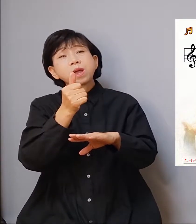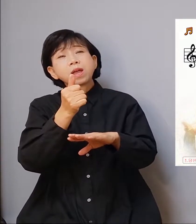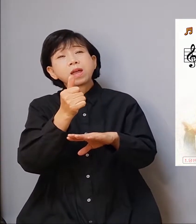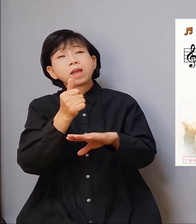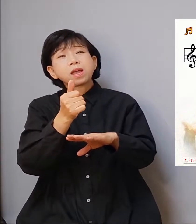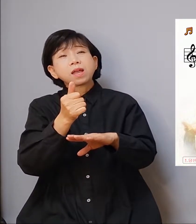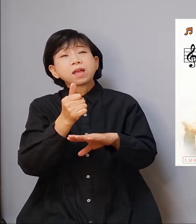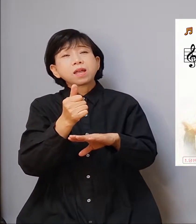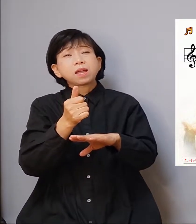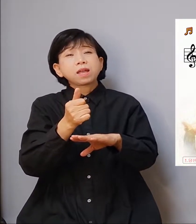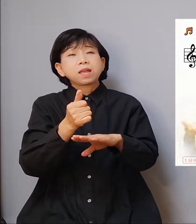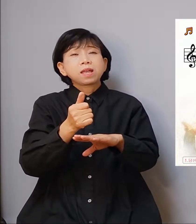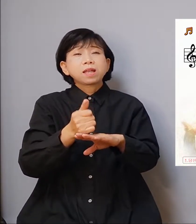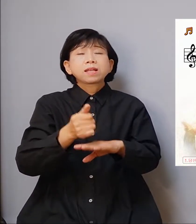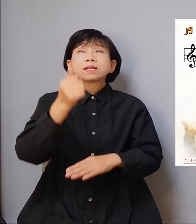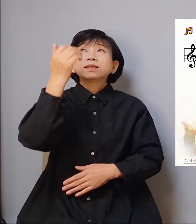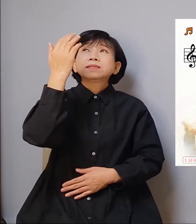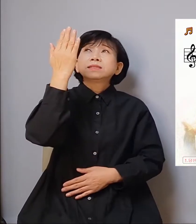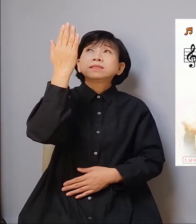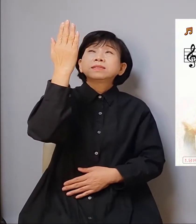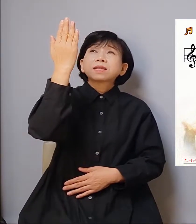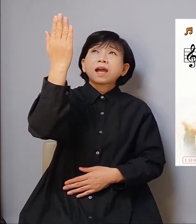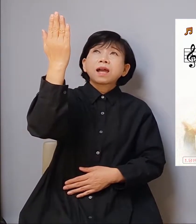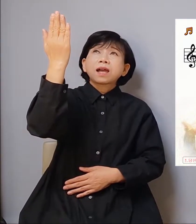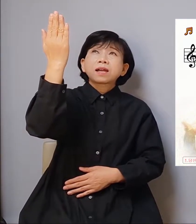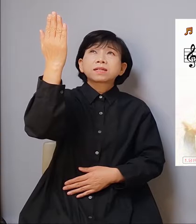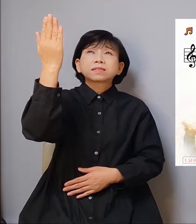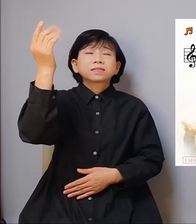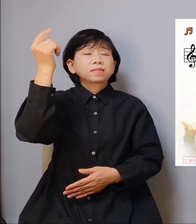영광의 왕,